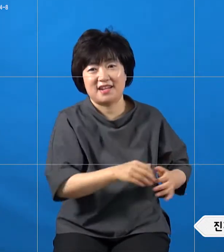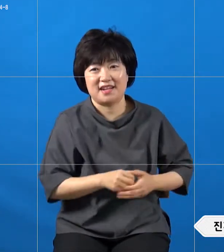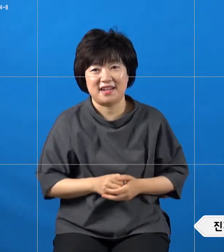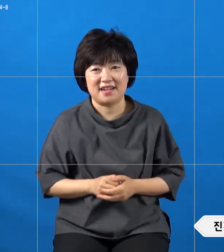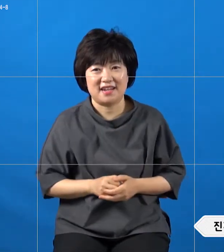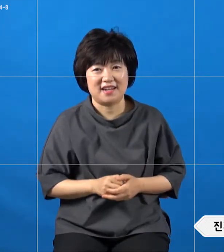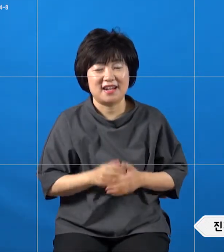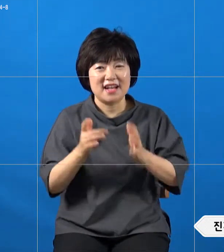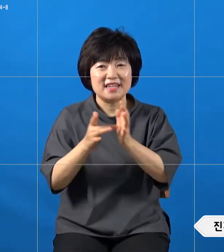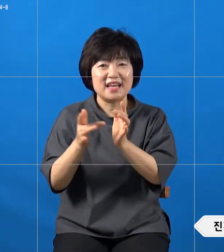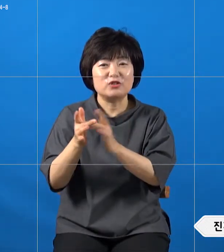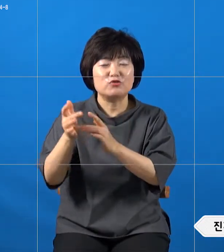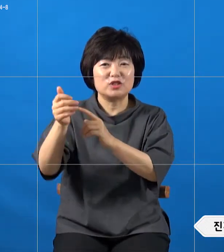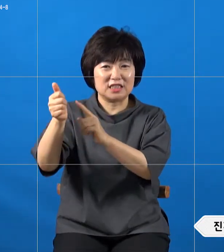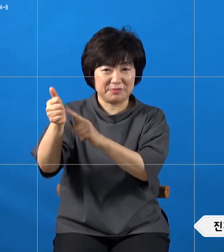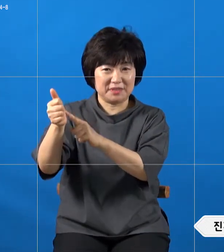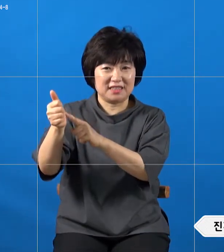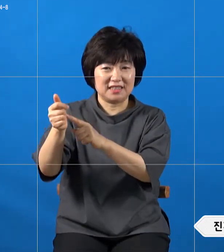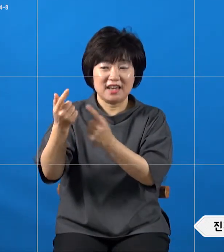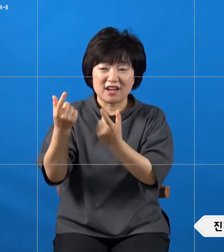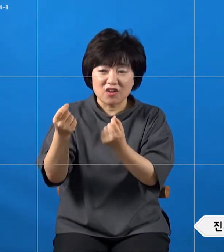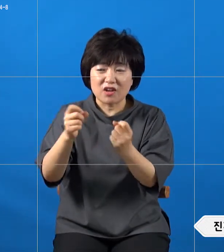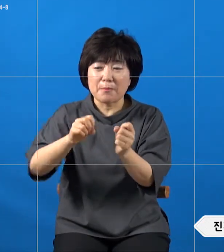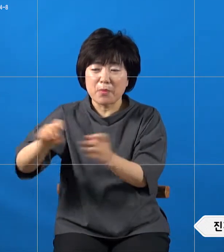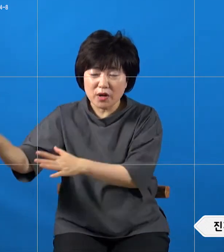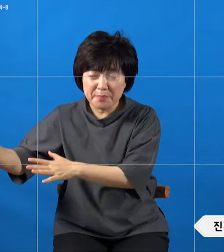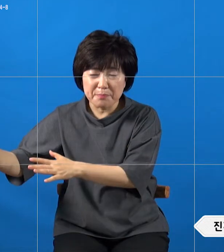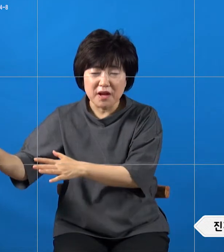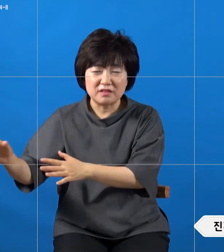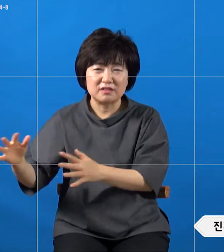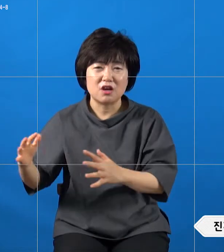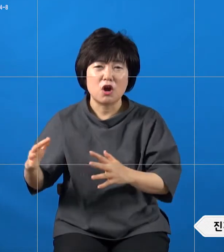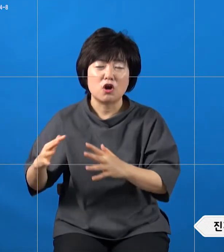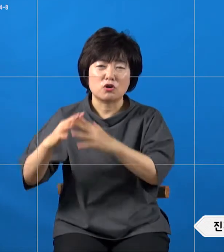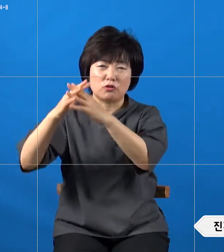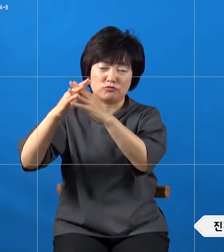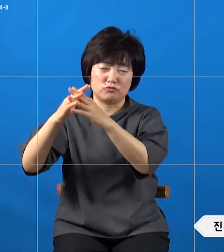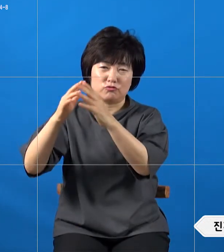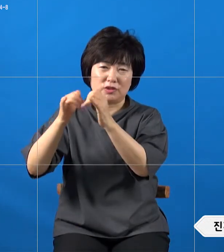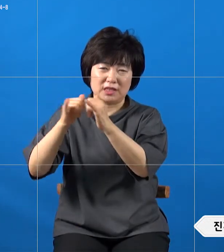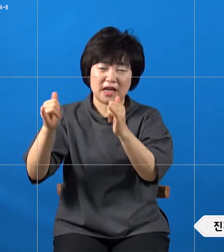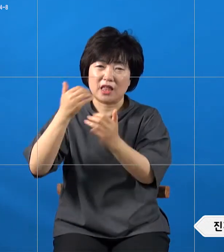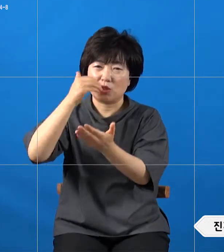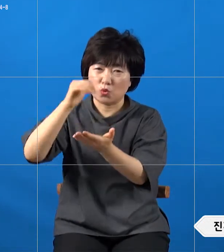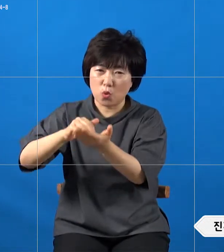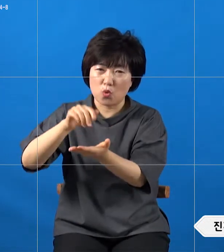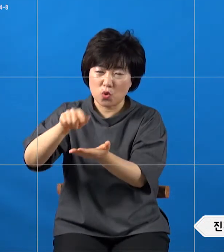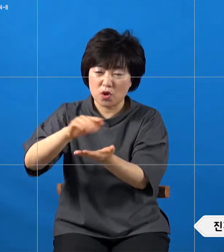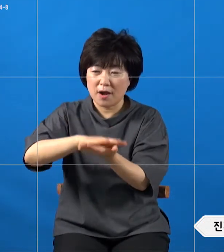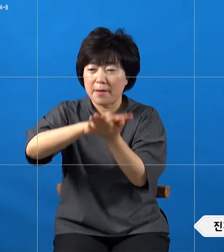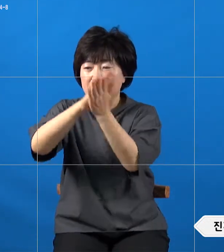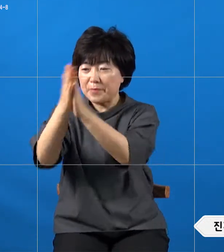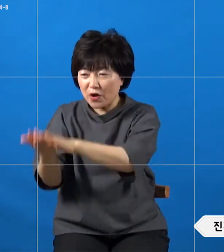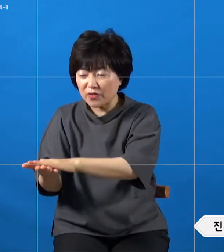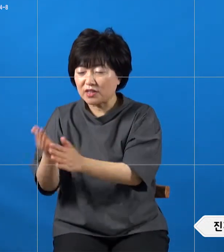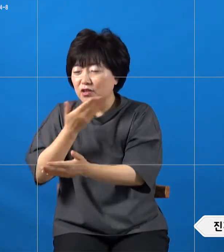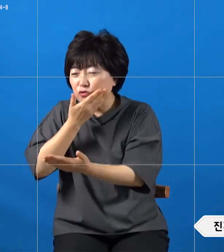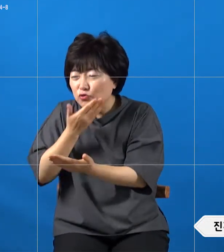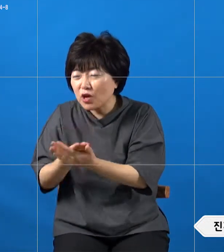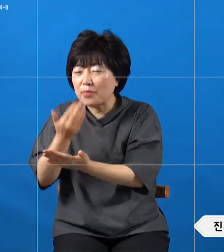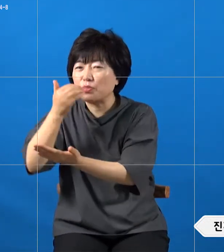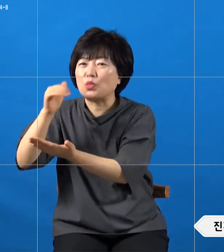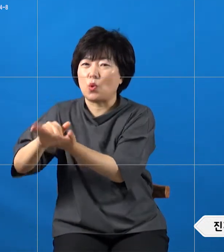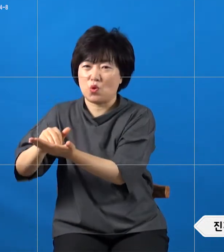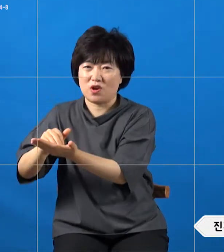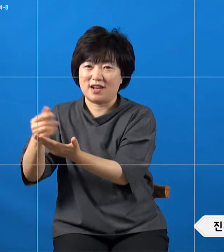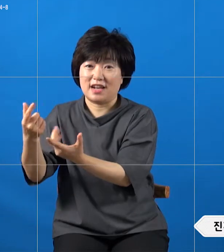말씀하시며, 우리 주님이 그렇게 버림받은 건축자의 돌이 모퉁이 돌이 되신 것처럼